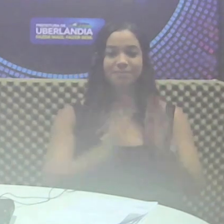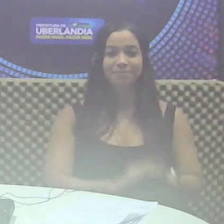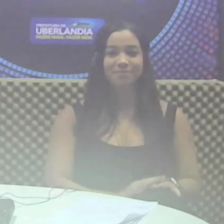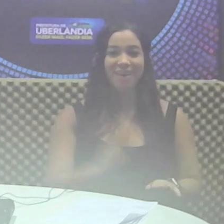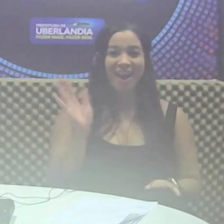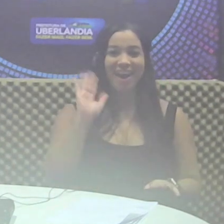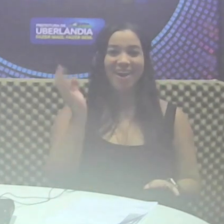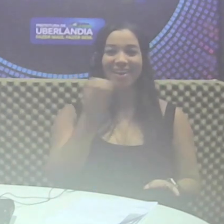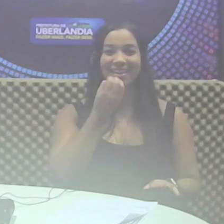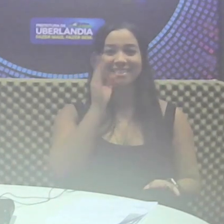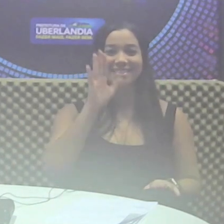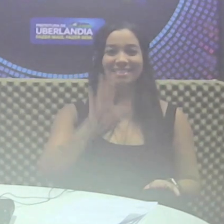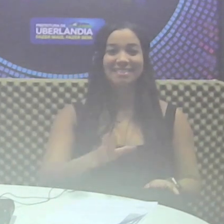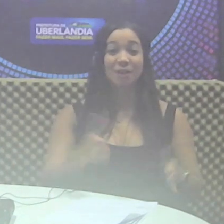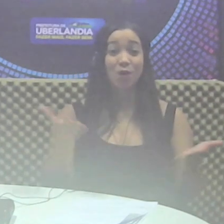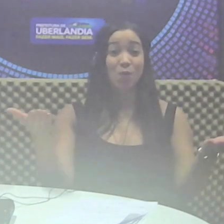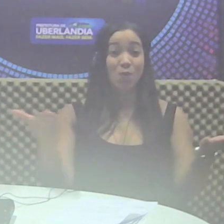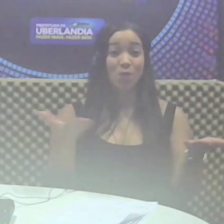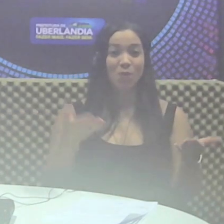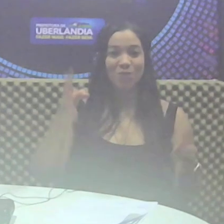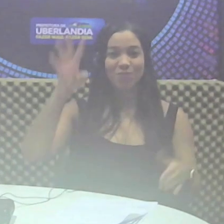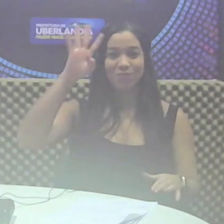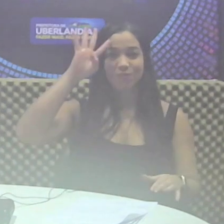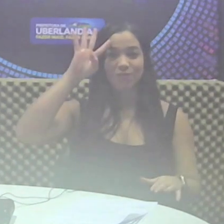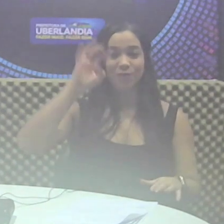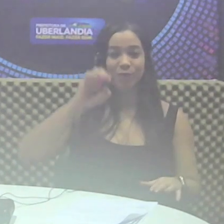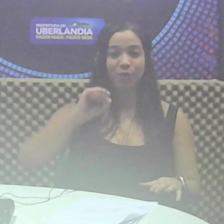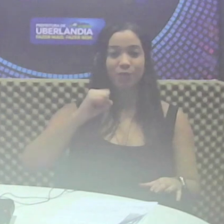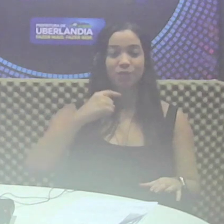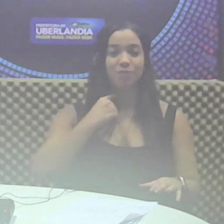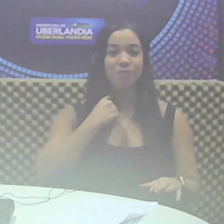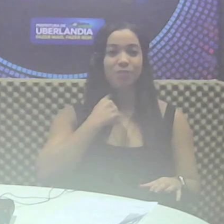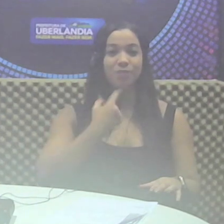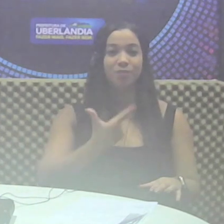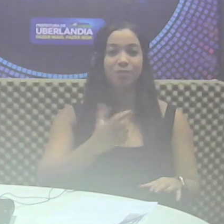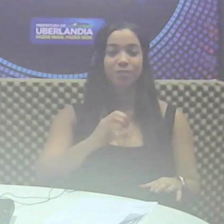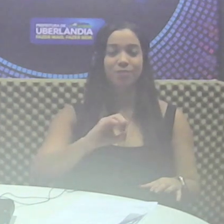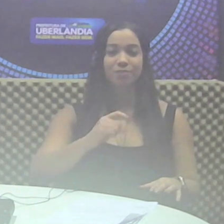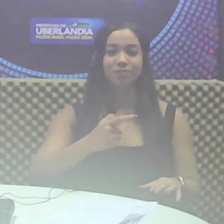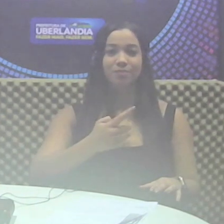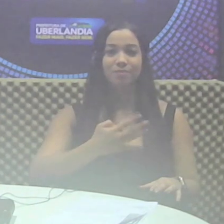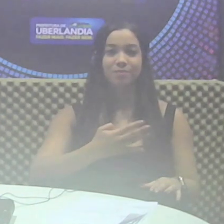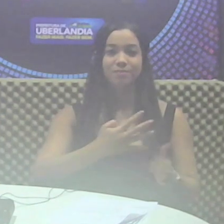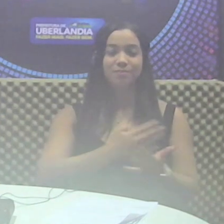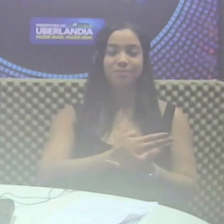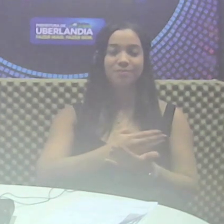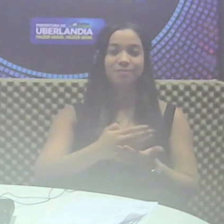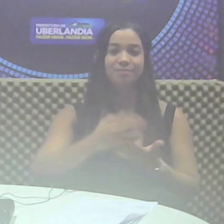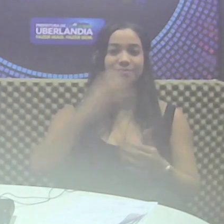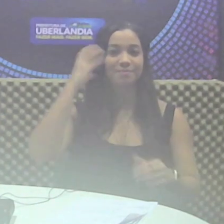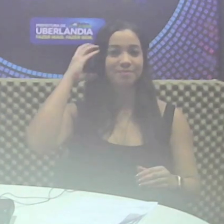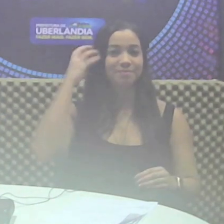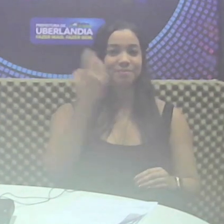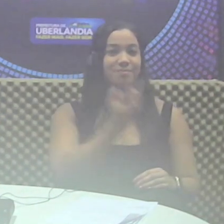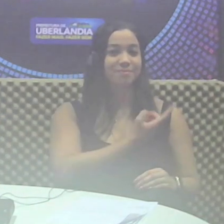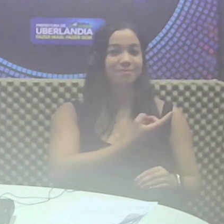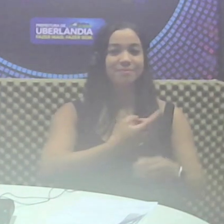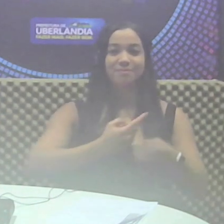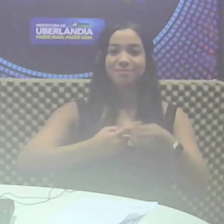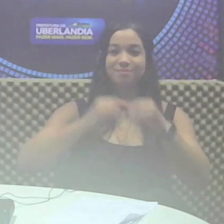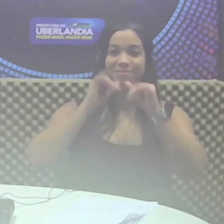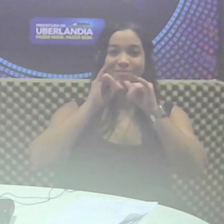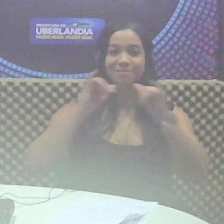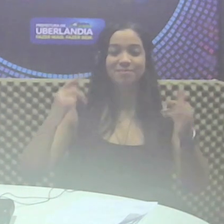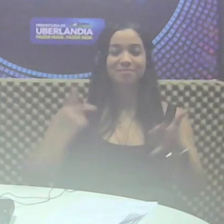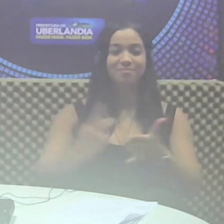Olá, boa tarde. Hoje é quarta-feira, dia 8 de maio de 2024. Está no ar a Rádio Nossa Cidade com um boletim